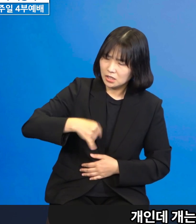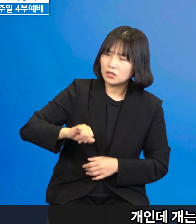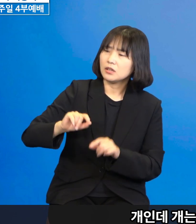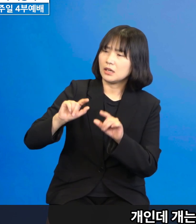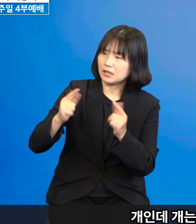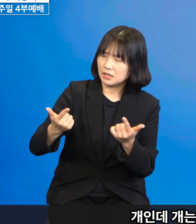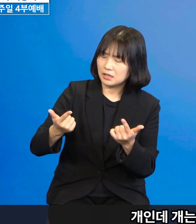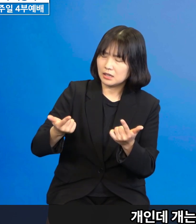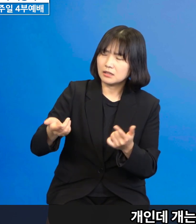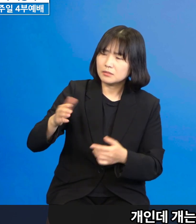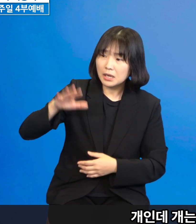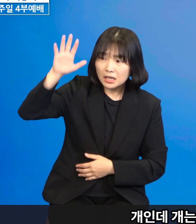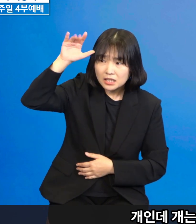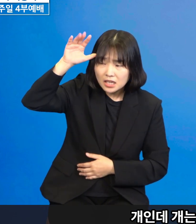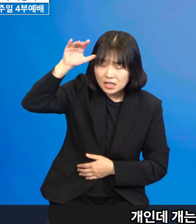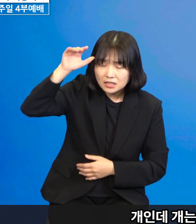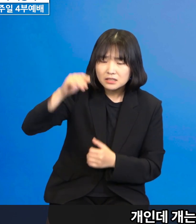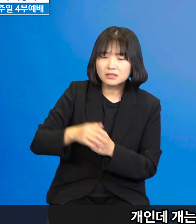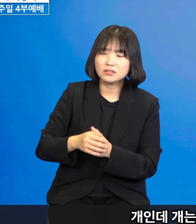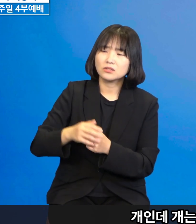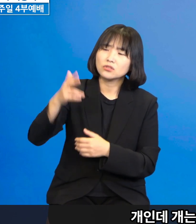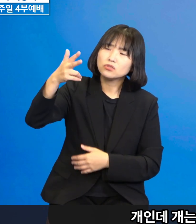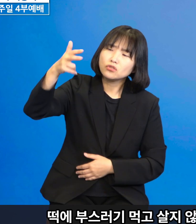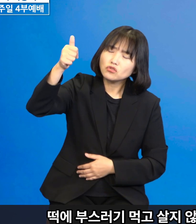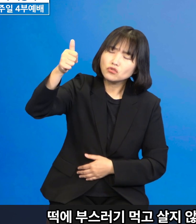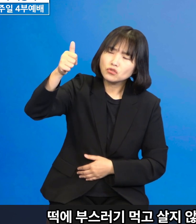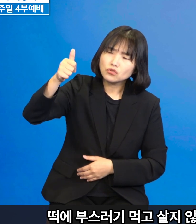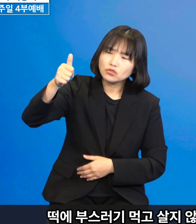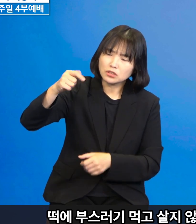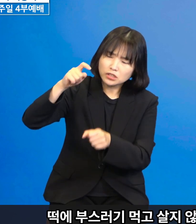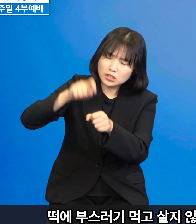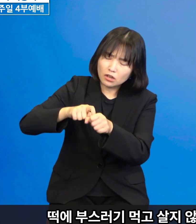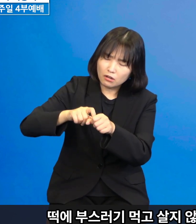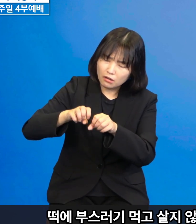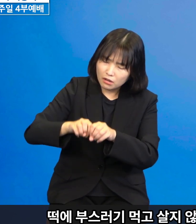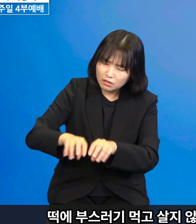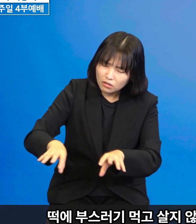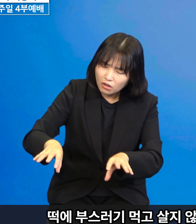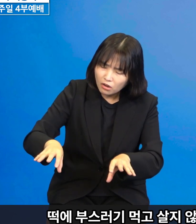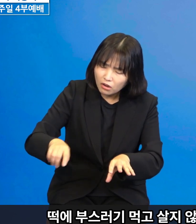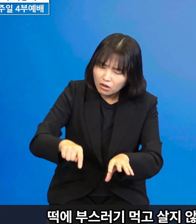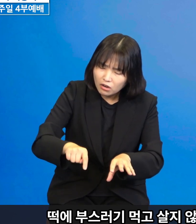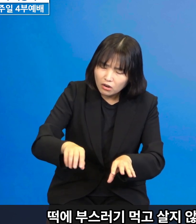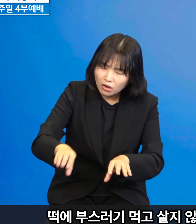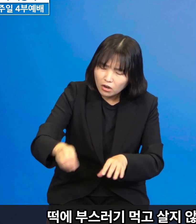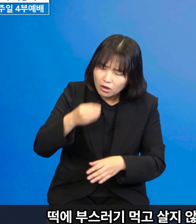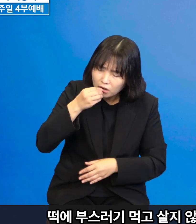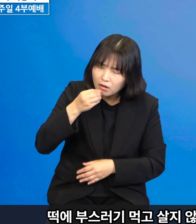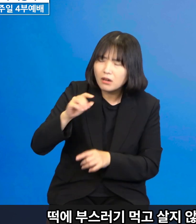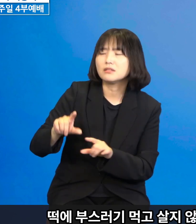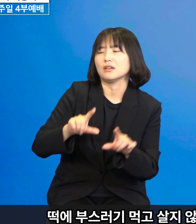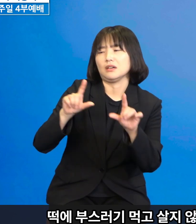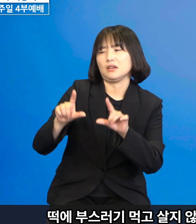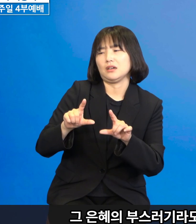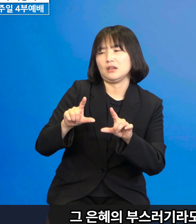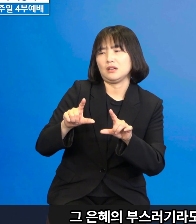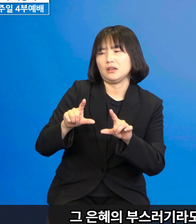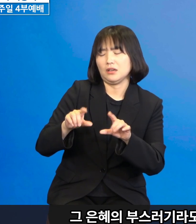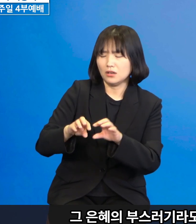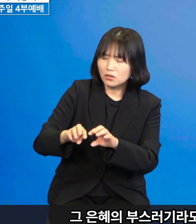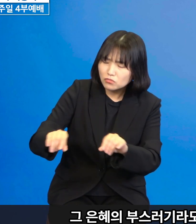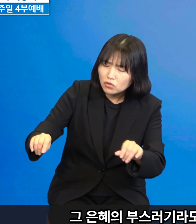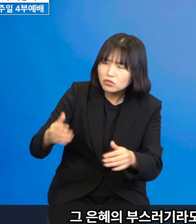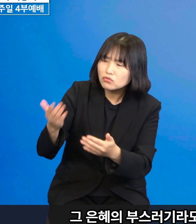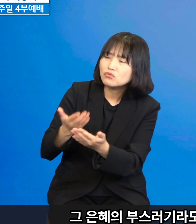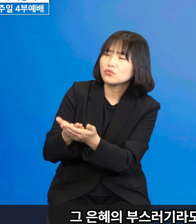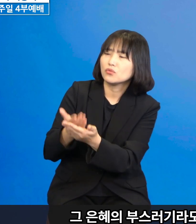개인데 개는 주인의 부스러기, 떡에 부스러기 먹고 살지 않습니까? 부스러기라도 주십시오. 그